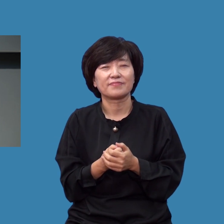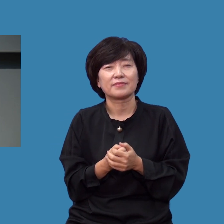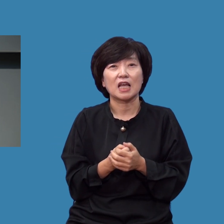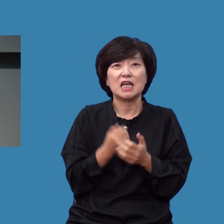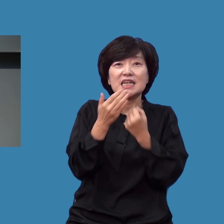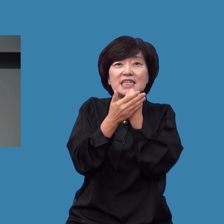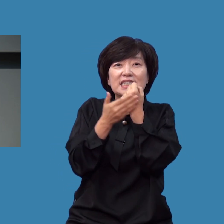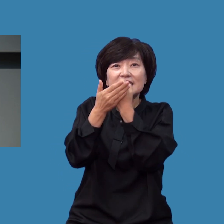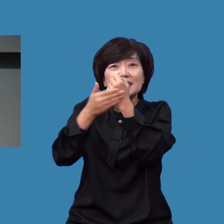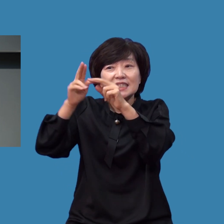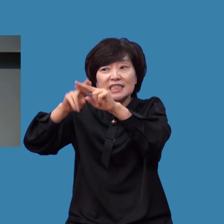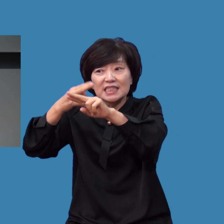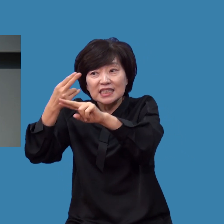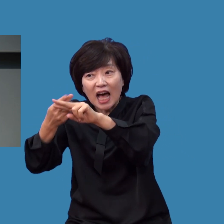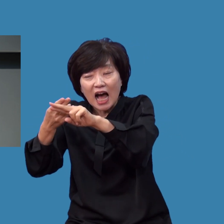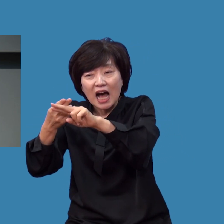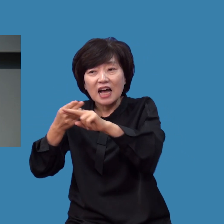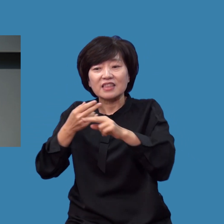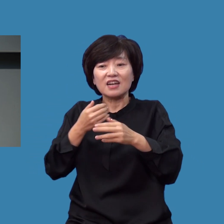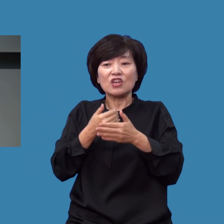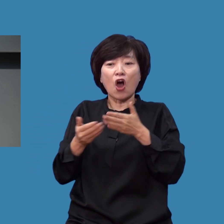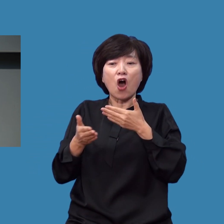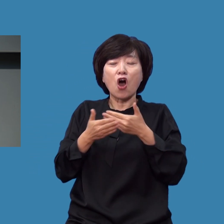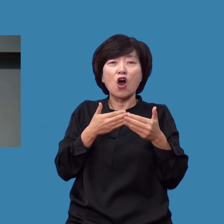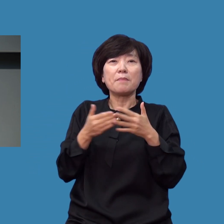경험한 사람치고 은사가